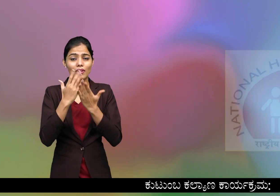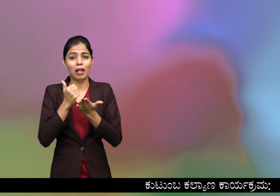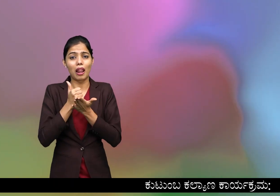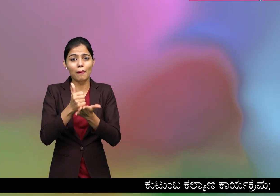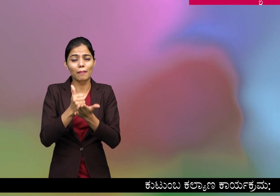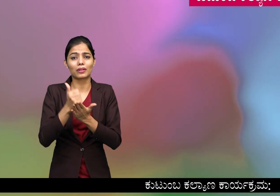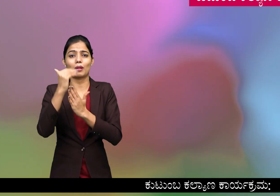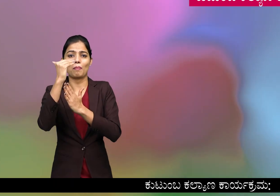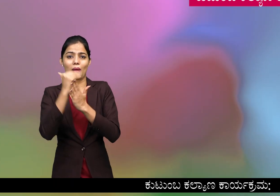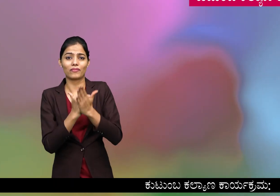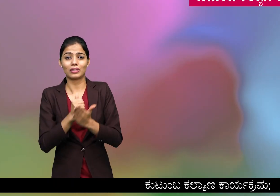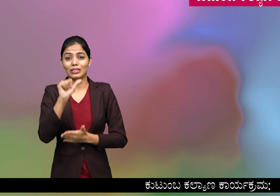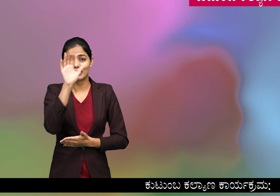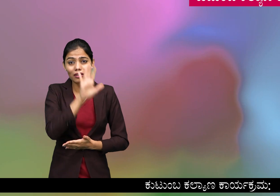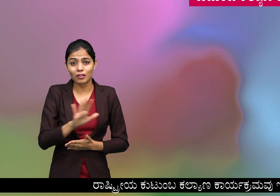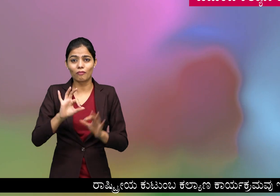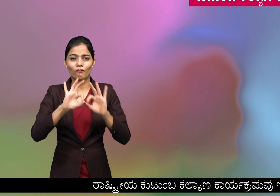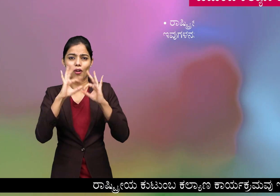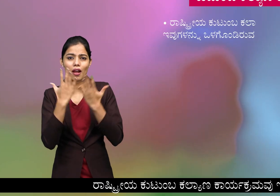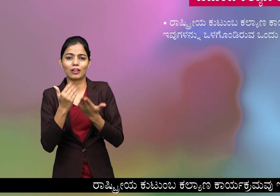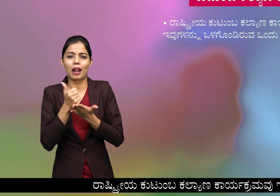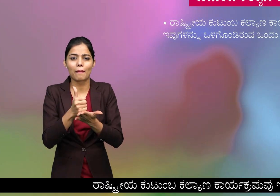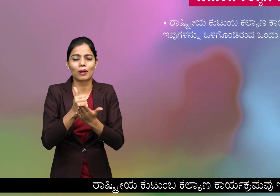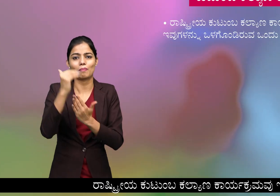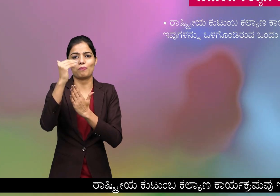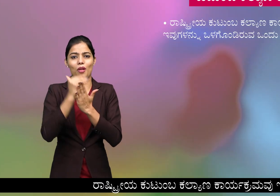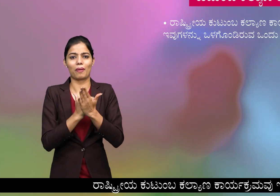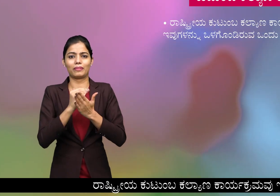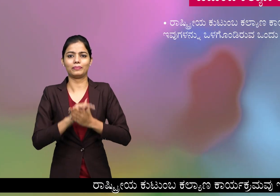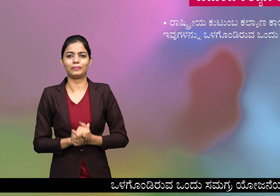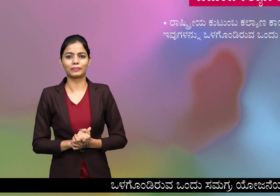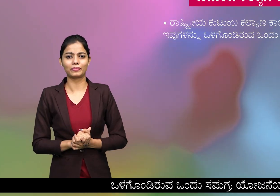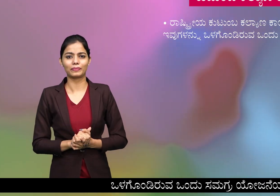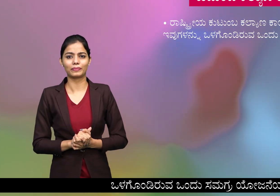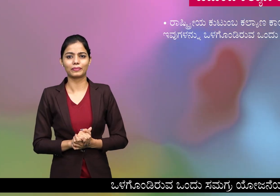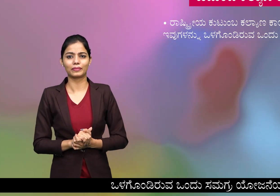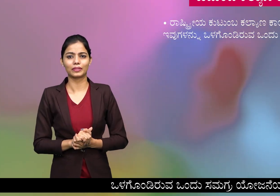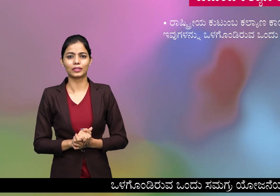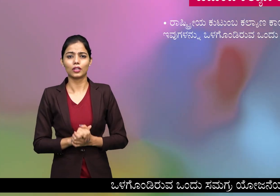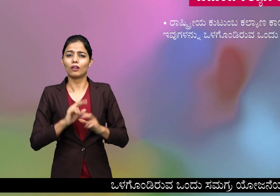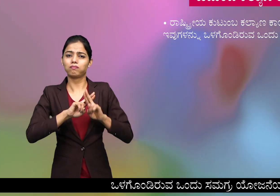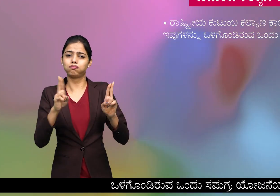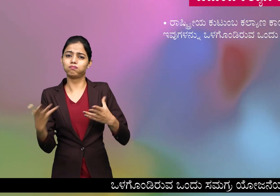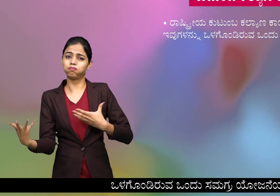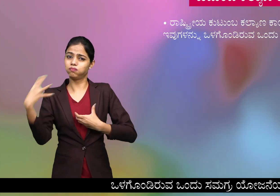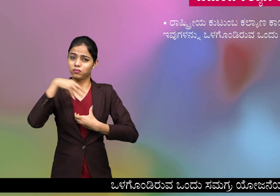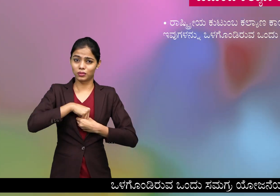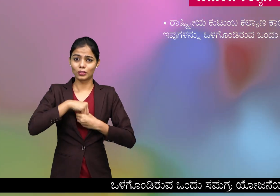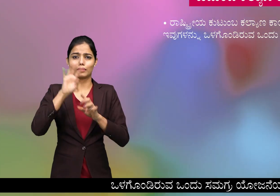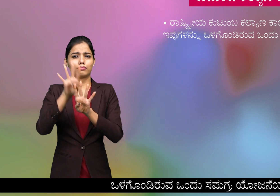ಕುಟುಂಬ ಕಲ್ಯಾಣ ಕಾರ್ಯಕ್ರಮ, ರಾಷ್ಟ್ರೀಯ ಕುಟುಂಬ ಕಲ್ಯಾಣ ಕಾರ್ಯಕ್ರಮ ಇವುಗಳನ್ನ ಒಳಗೊಂಡಿರುವ ಒಂದು ಸಮಗ್ರ ಯೋಜನೆಯಾಗಿದೆ.